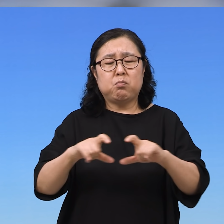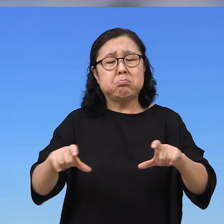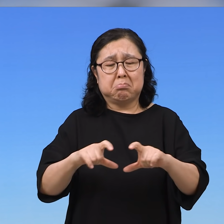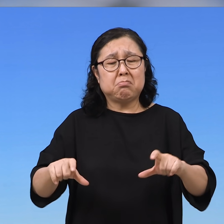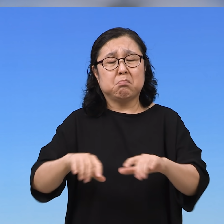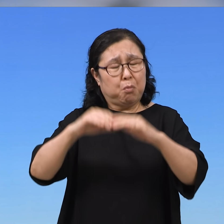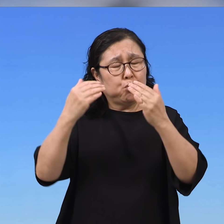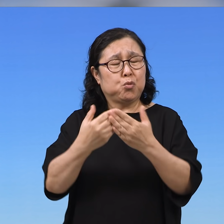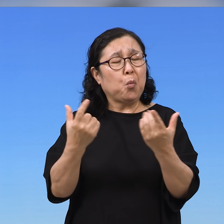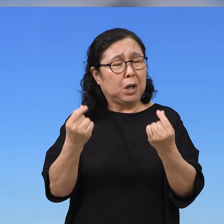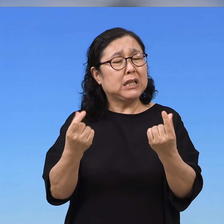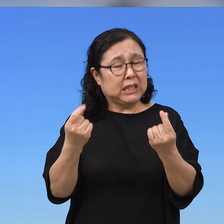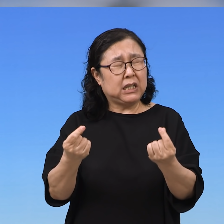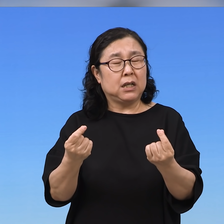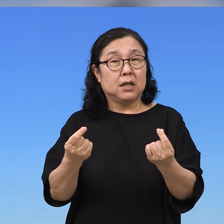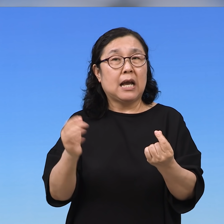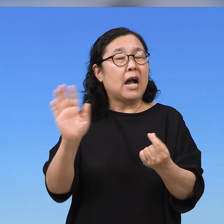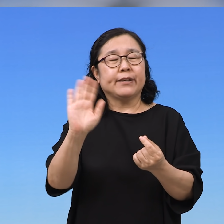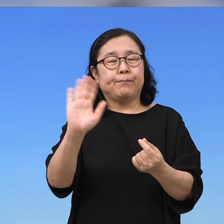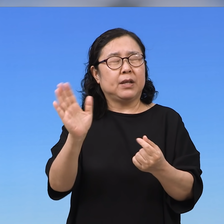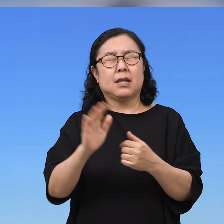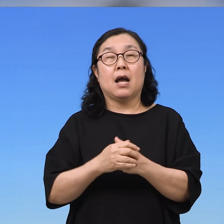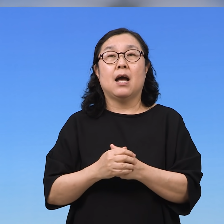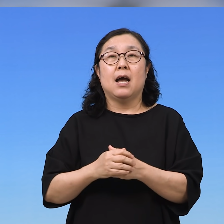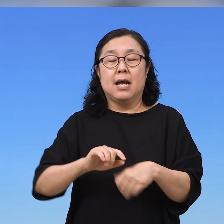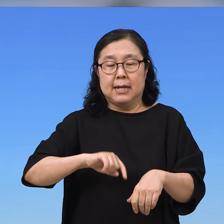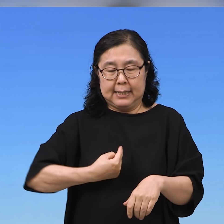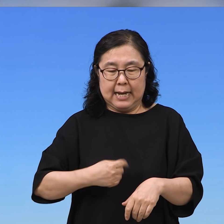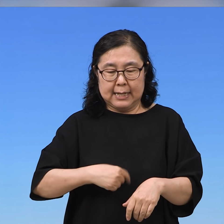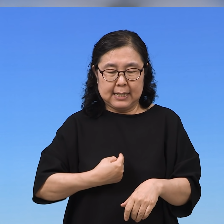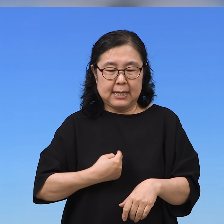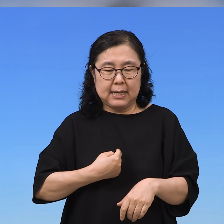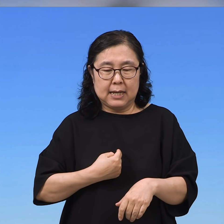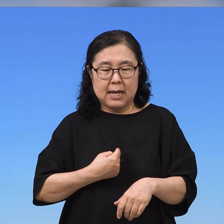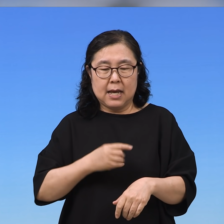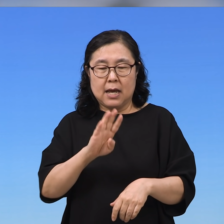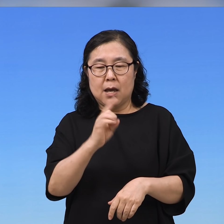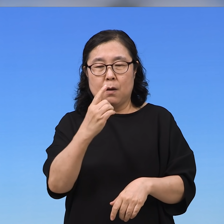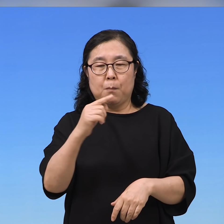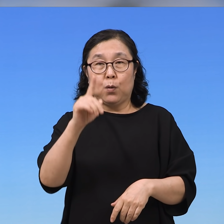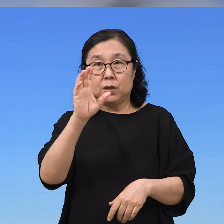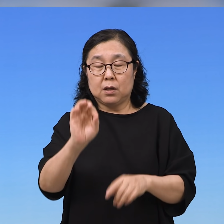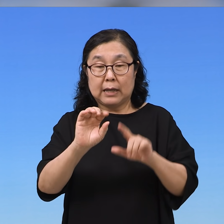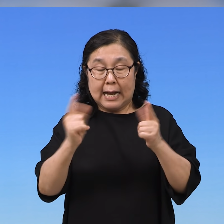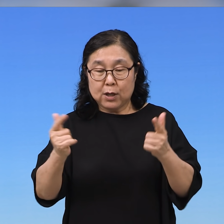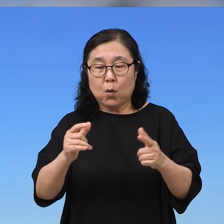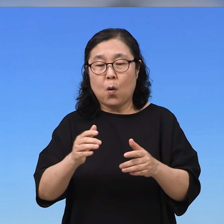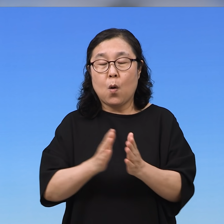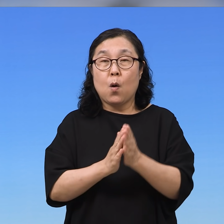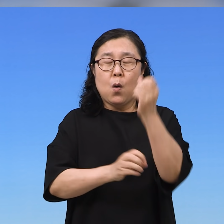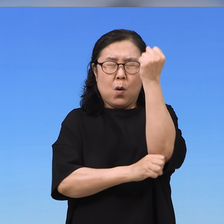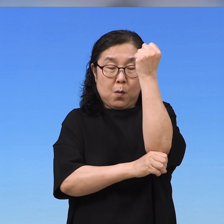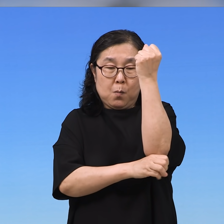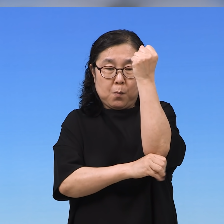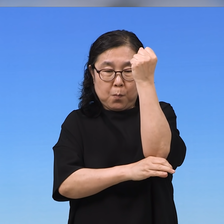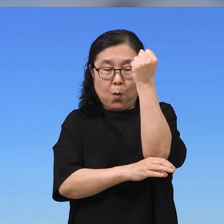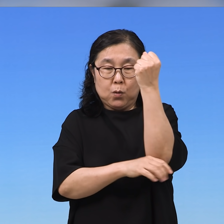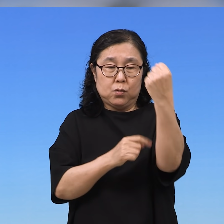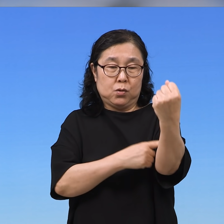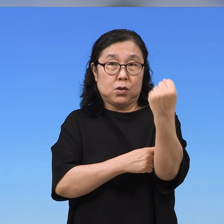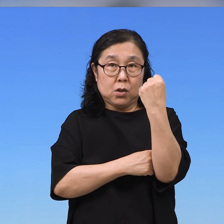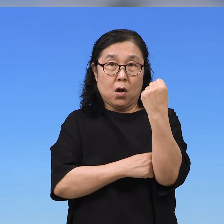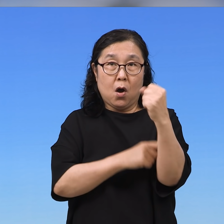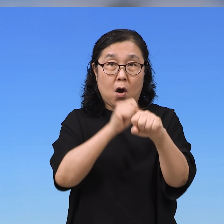다 그렇지 여러분, 인간이 다 그런 게 아니라요, 그게 본성이 아니라 그게 본성의 질병이에요. 이제